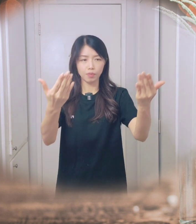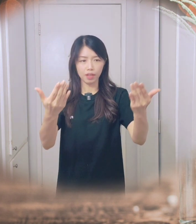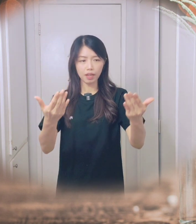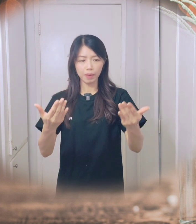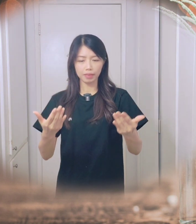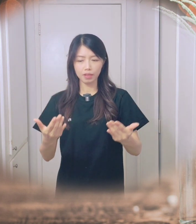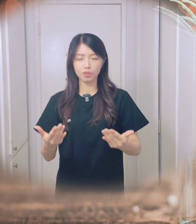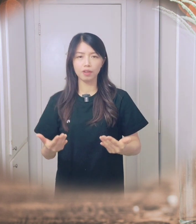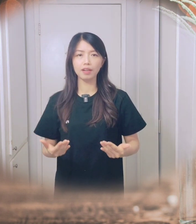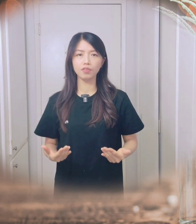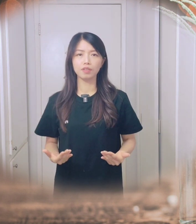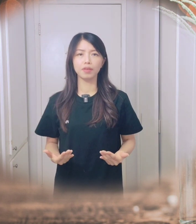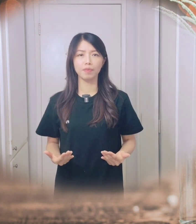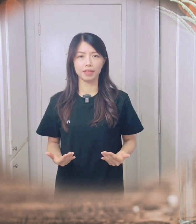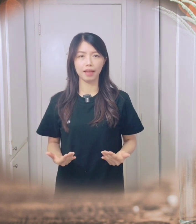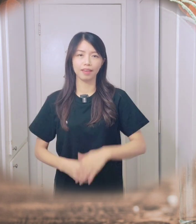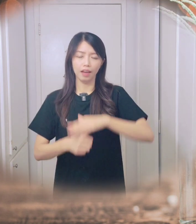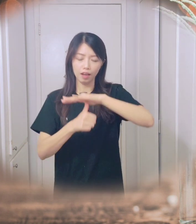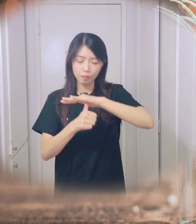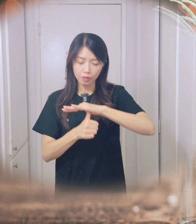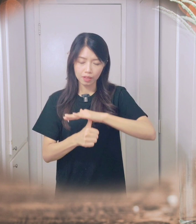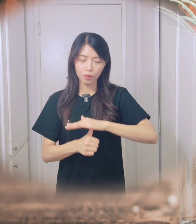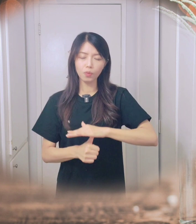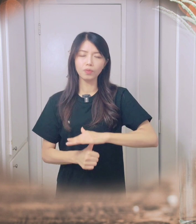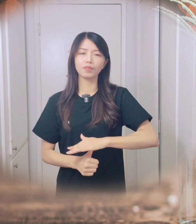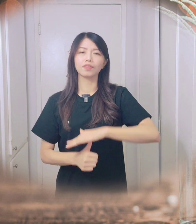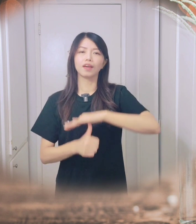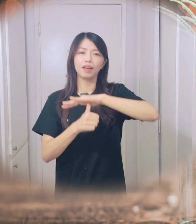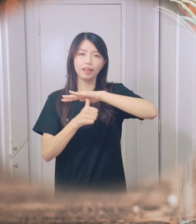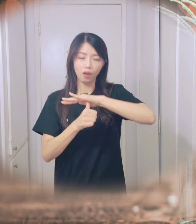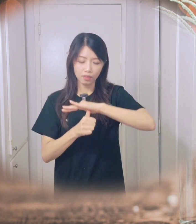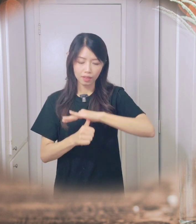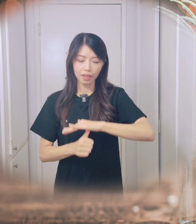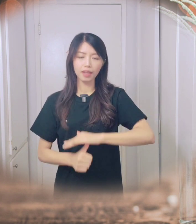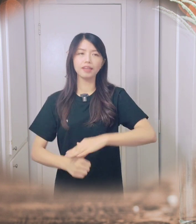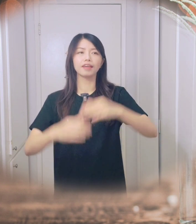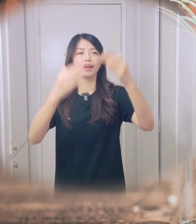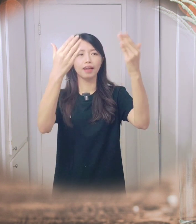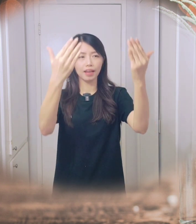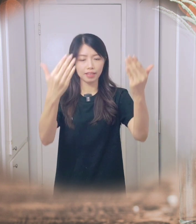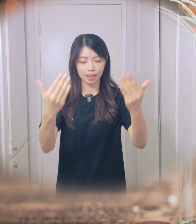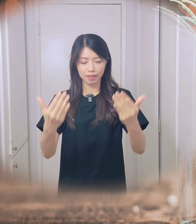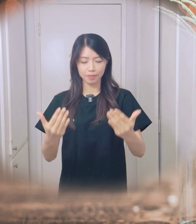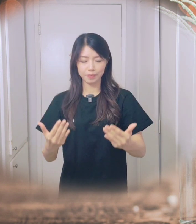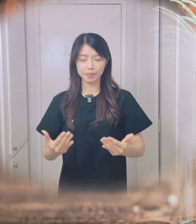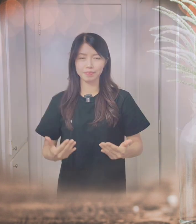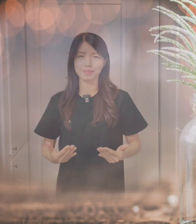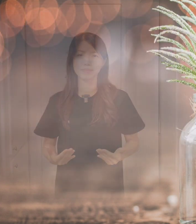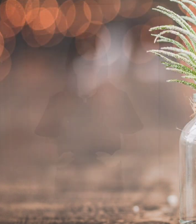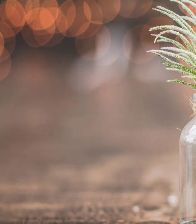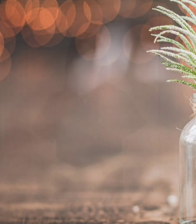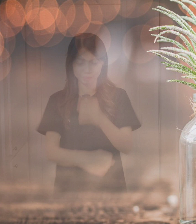해주셨기 때문에 받다 수어를 해주시면 됩니다. 버티고 견디게 하시네.